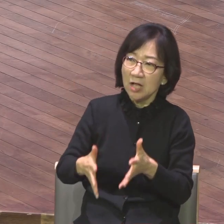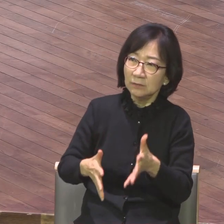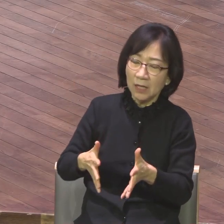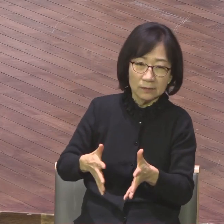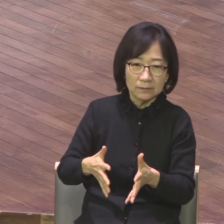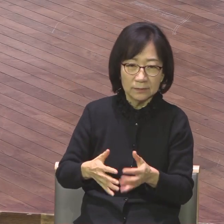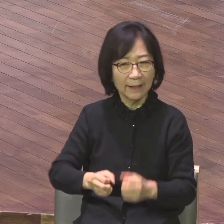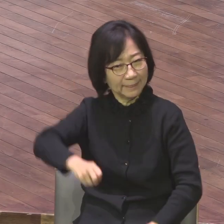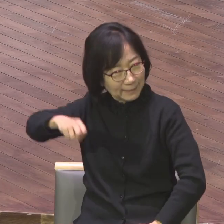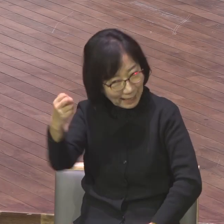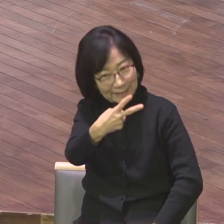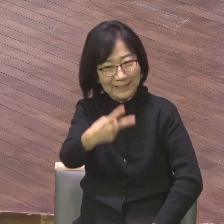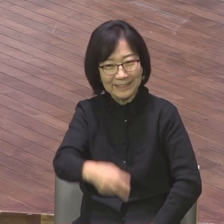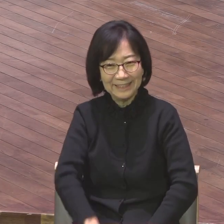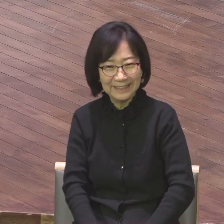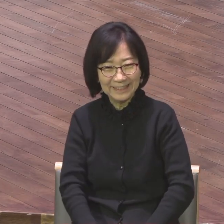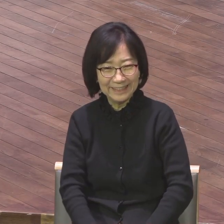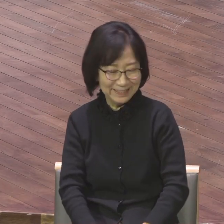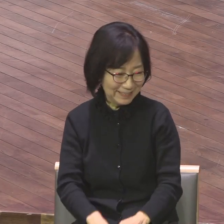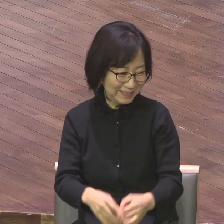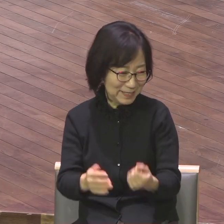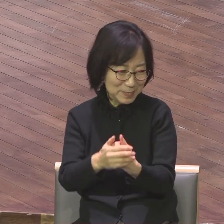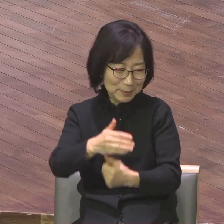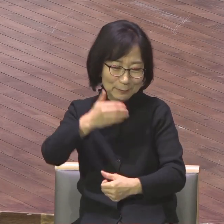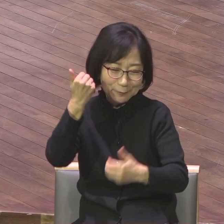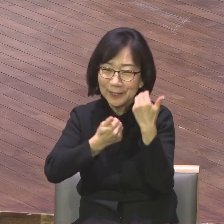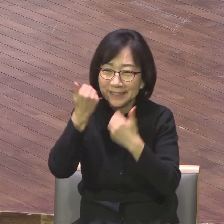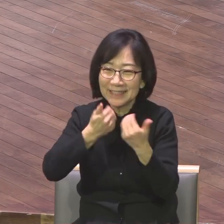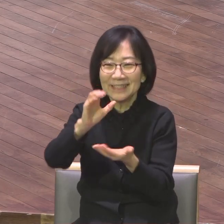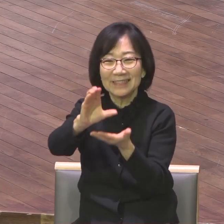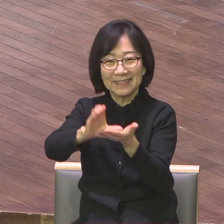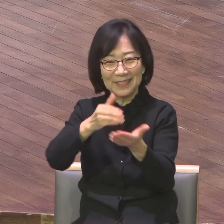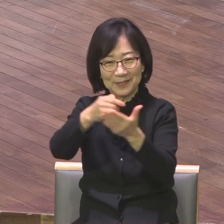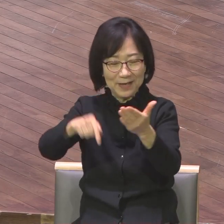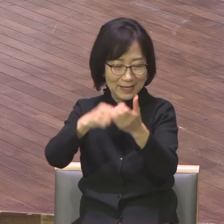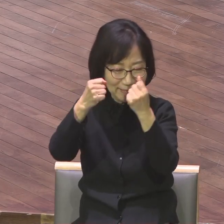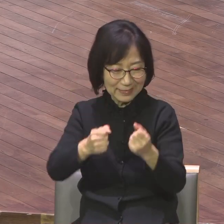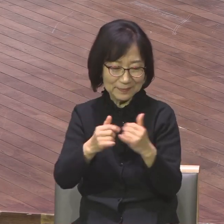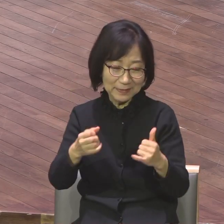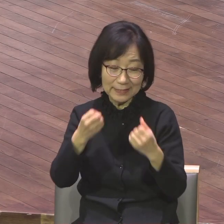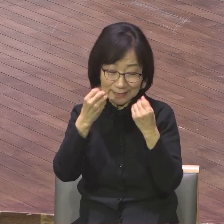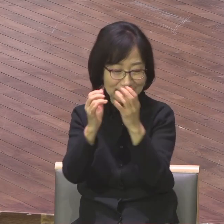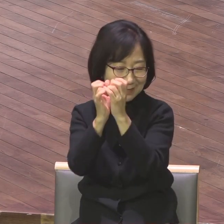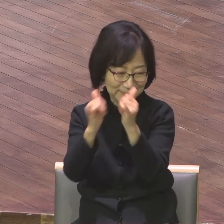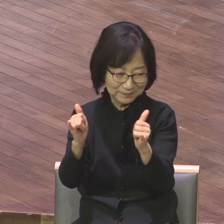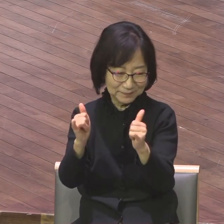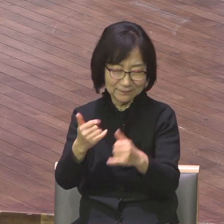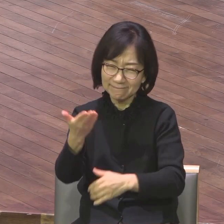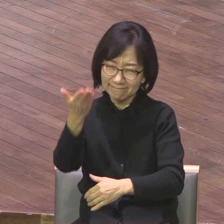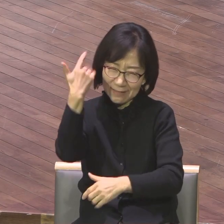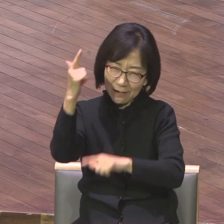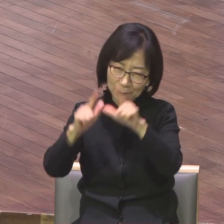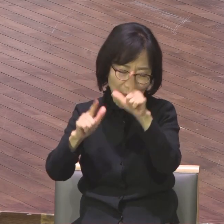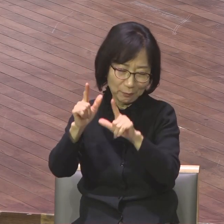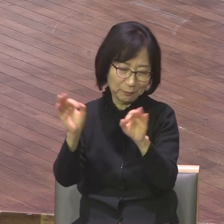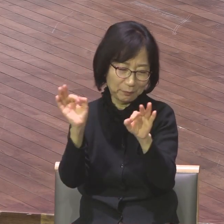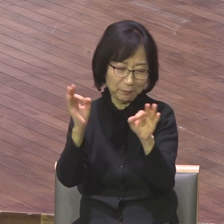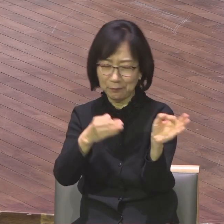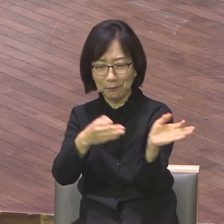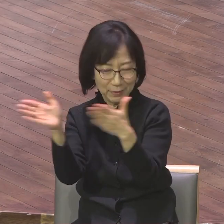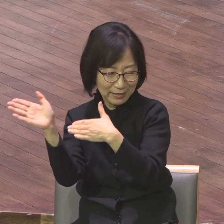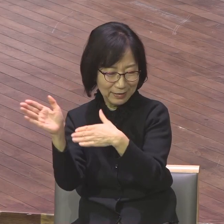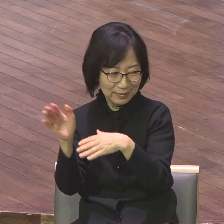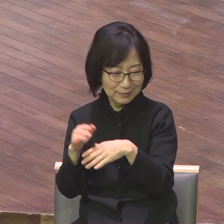자, 다시 합니다. 시작. 그런즉 누구든지 그리스도 안에 있으면 새로운 피조물이라.